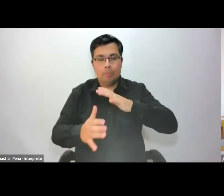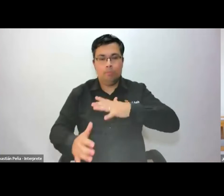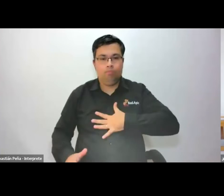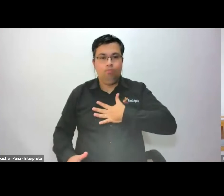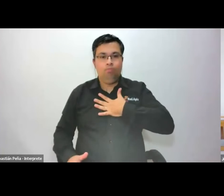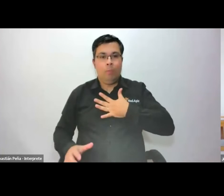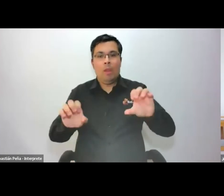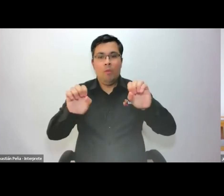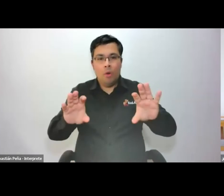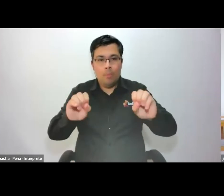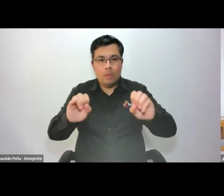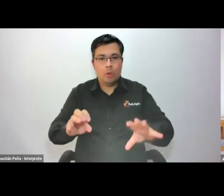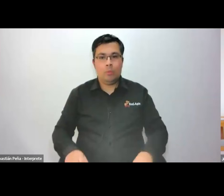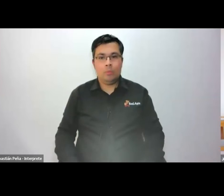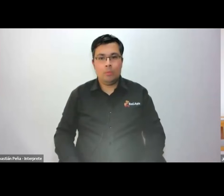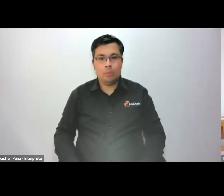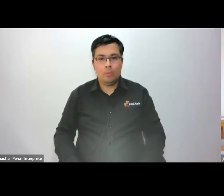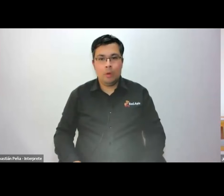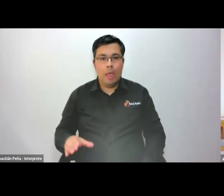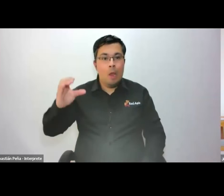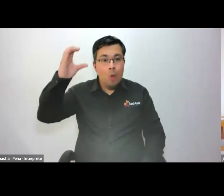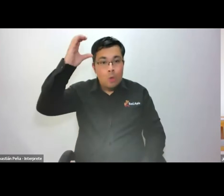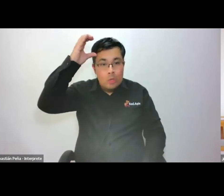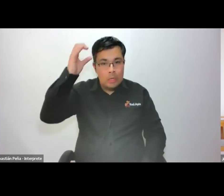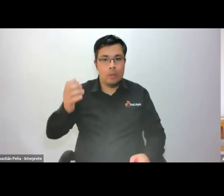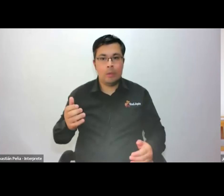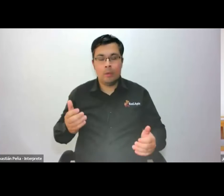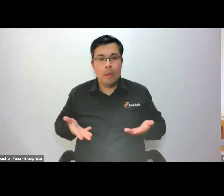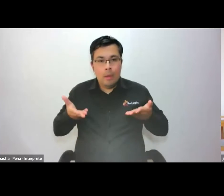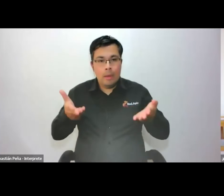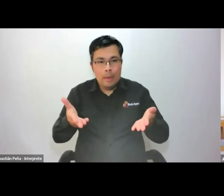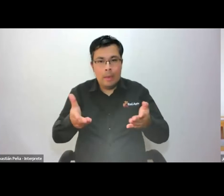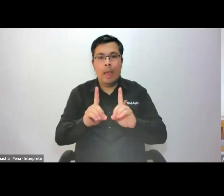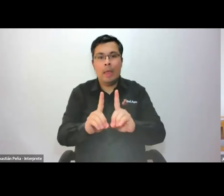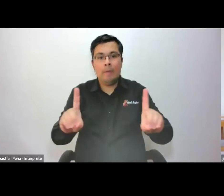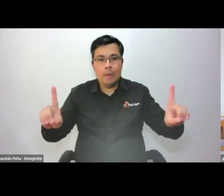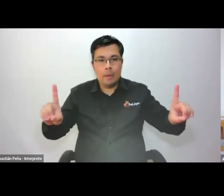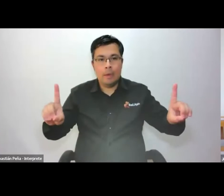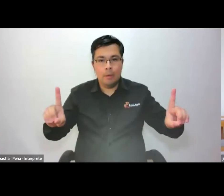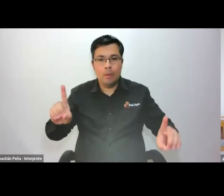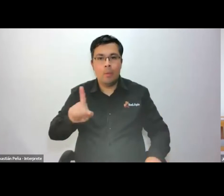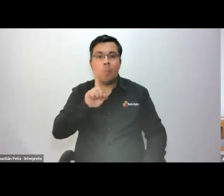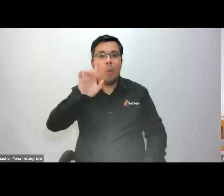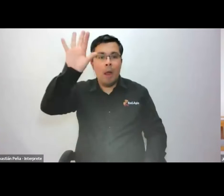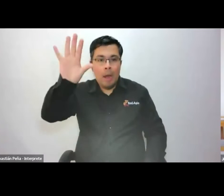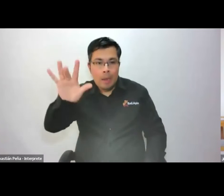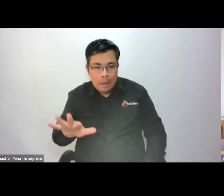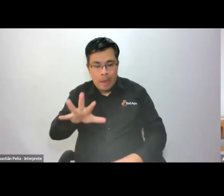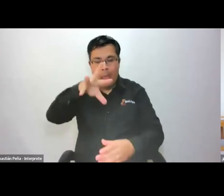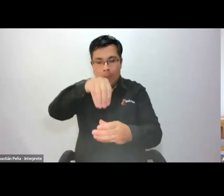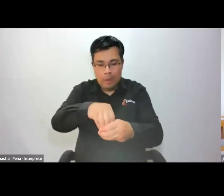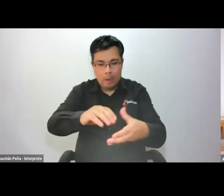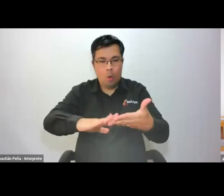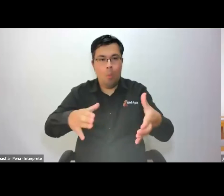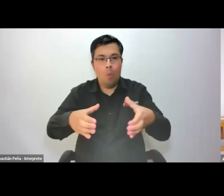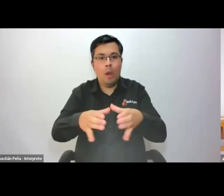formación respecto a la diversidad de características que tenemos en una comunidad educativa? Así como una comunidad